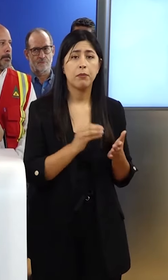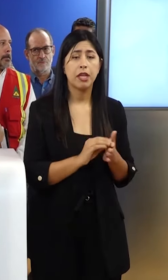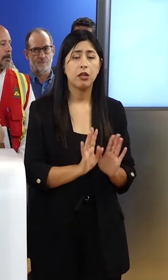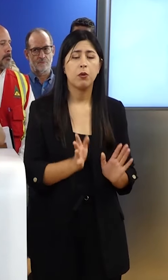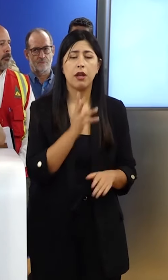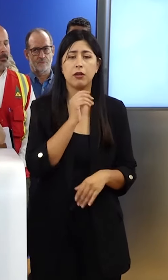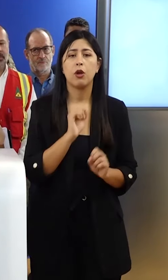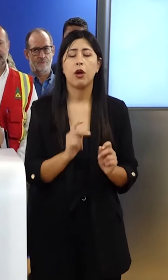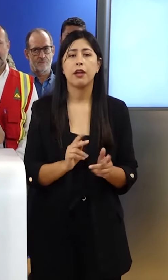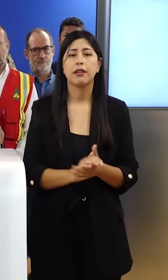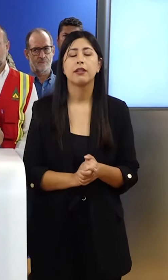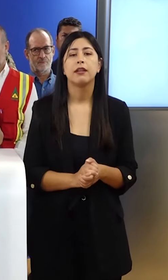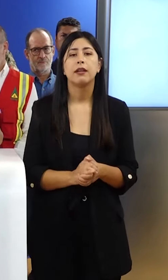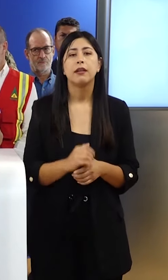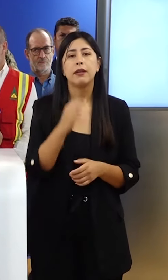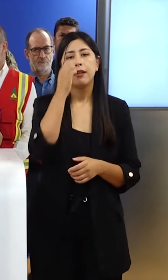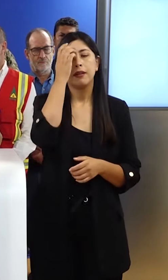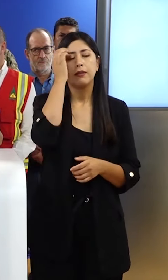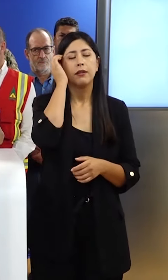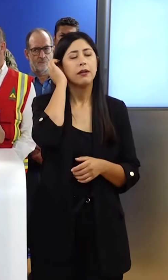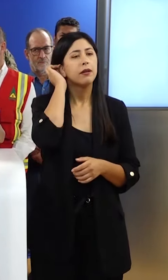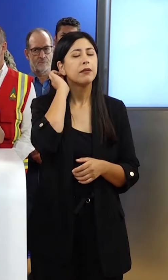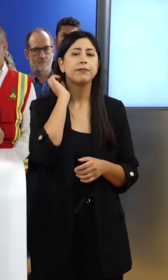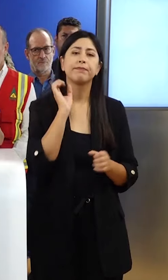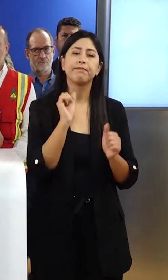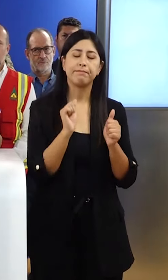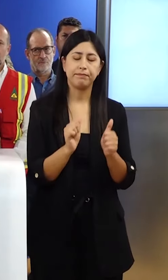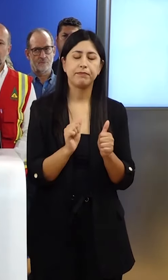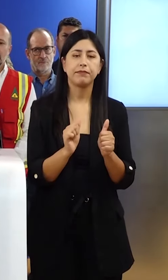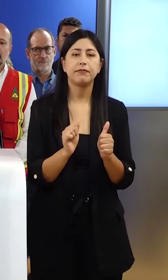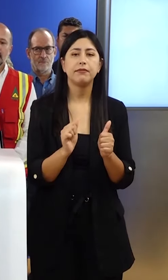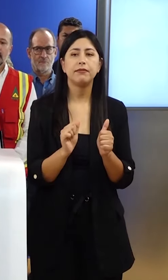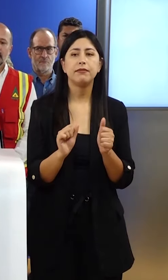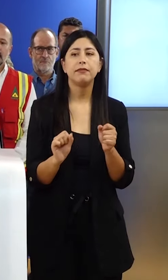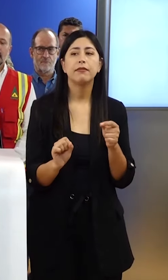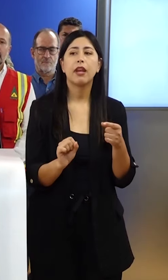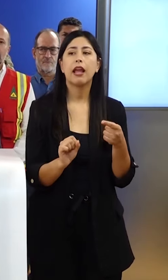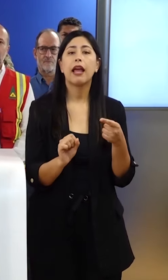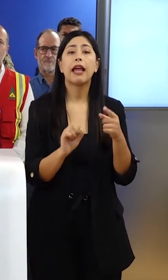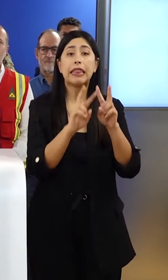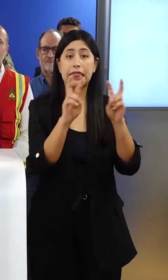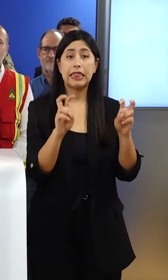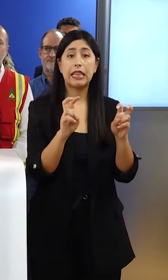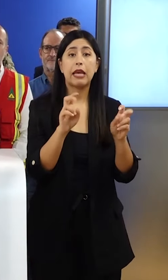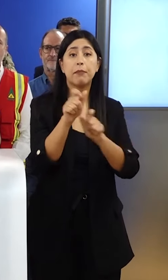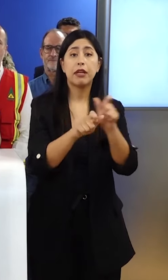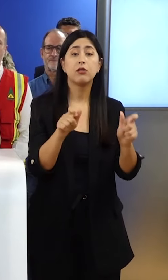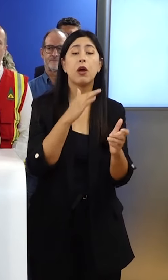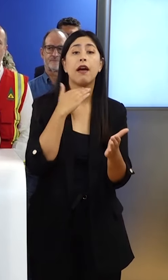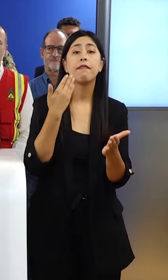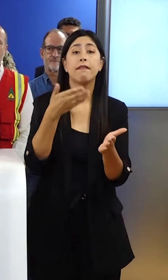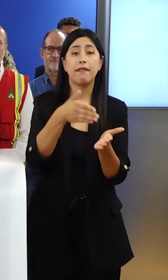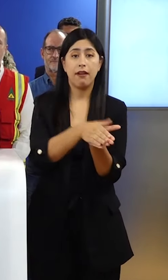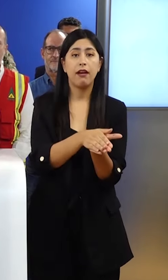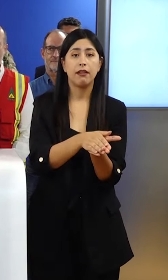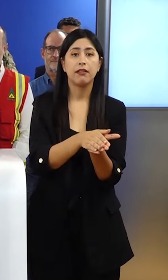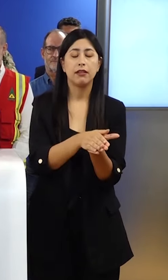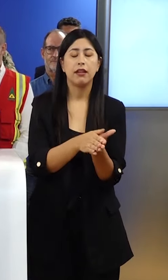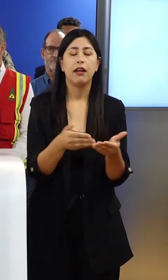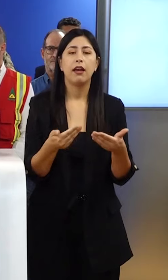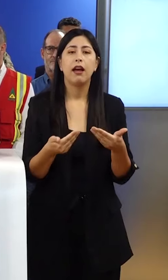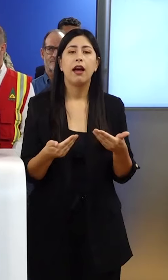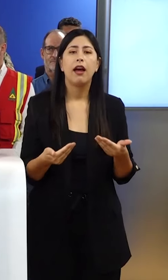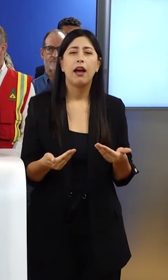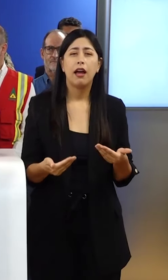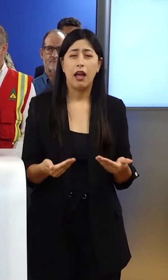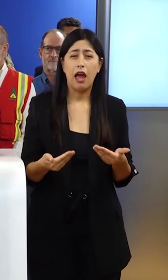tenemos bien A ver primero respecto a las personas fallecidas ahora que está el